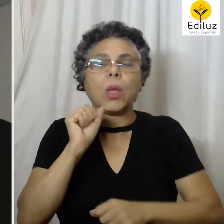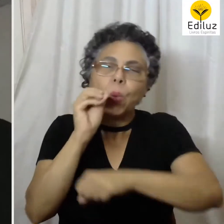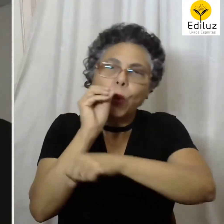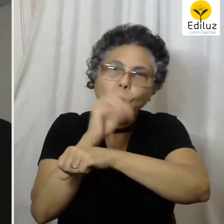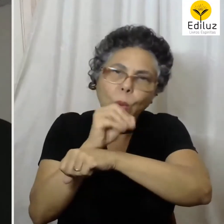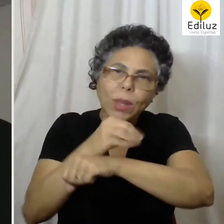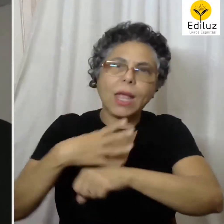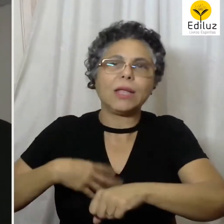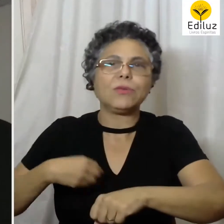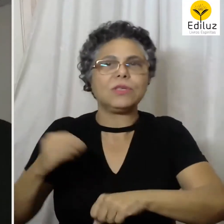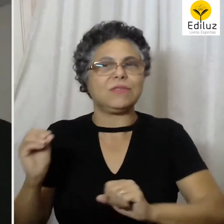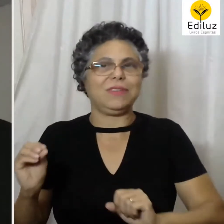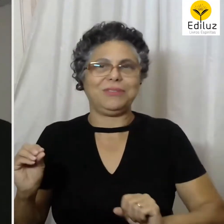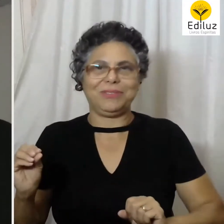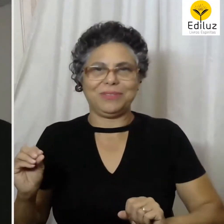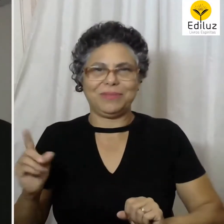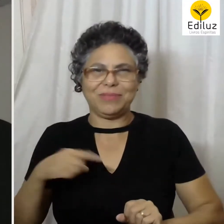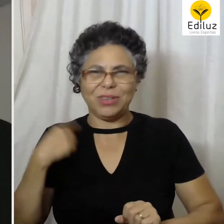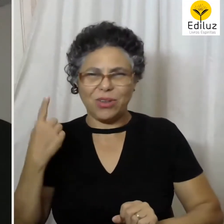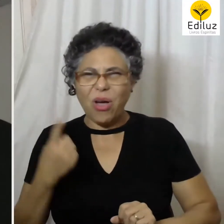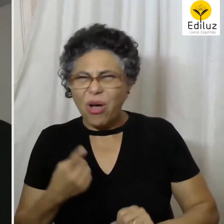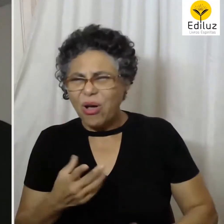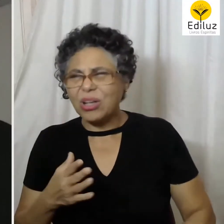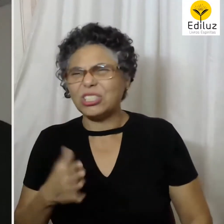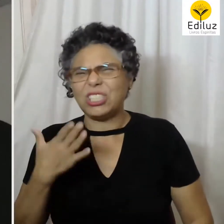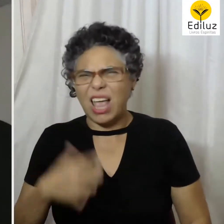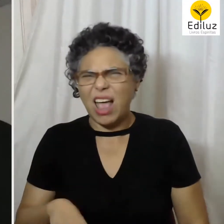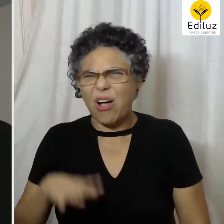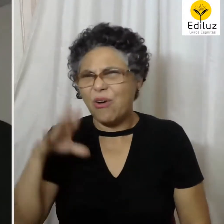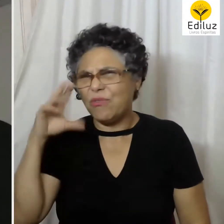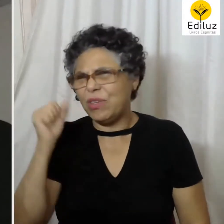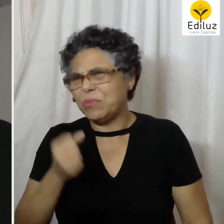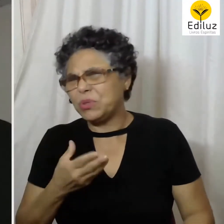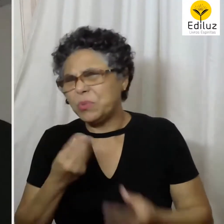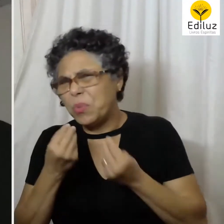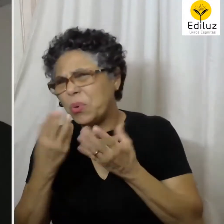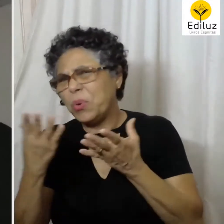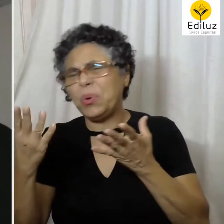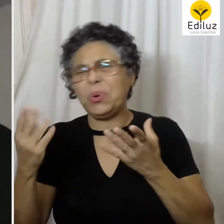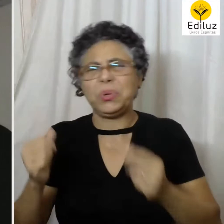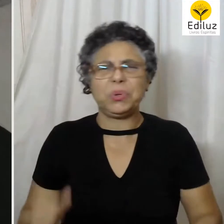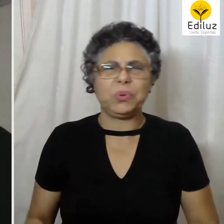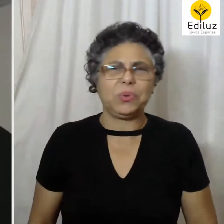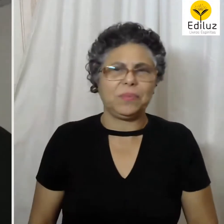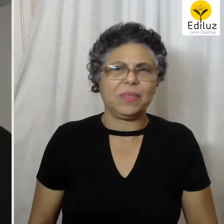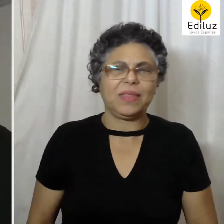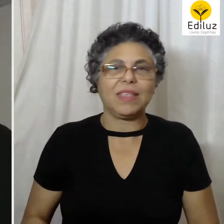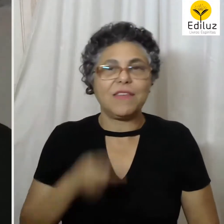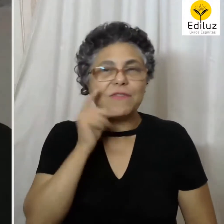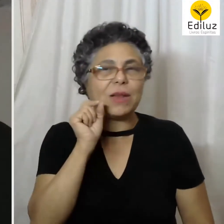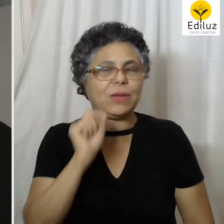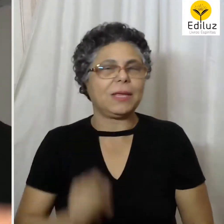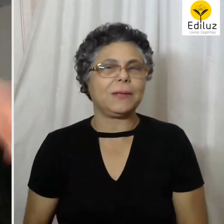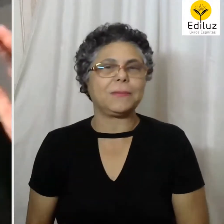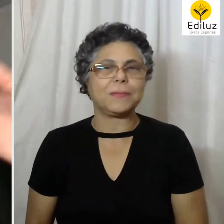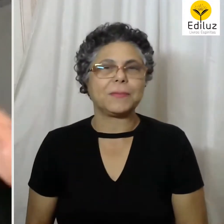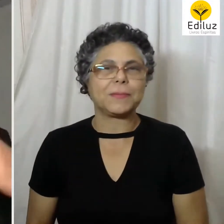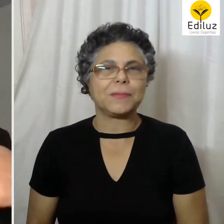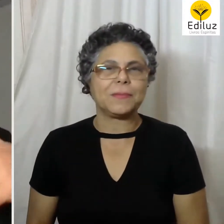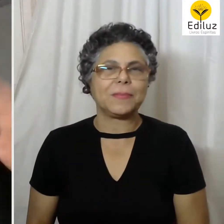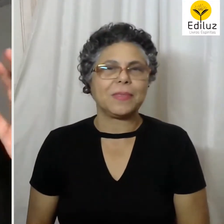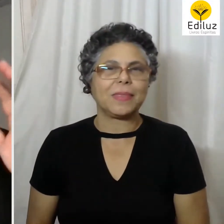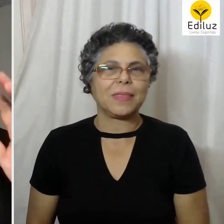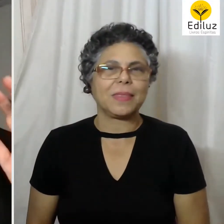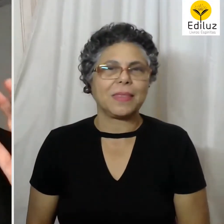né? Nós ouvimos muito do senso comum que diz assim: filhos